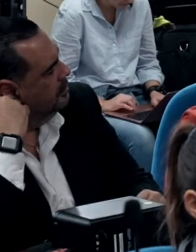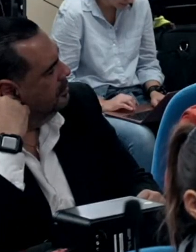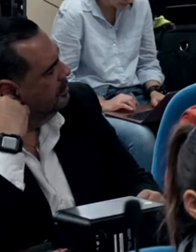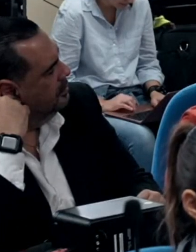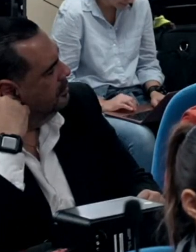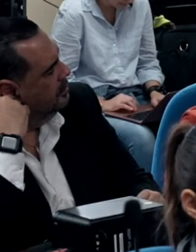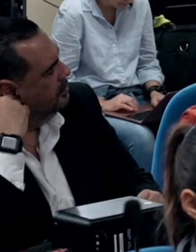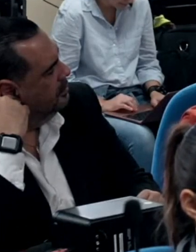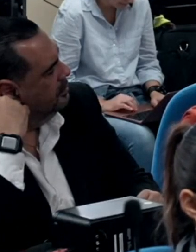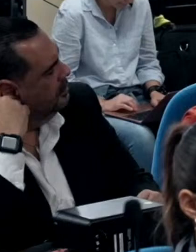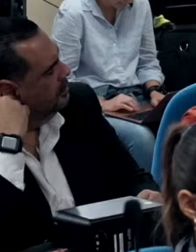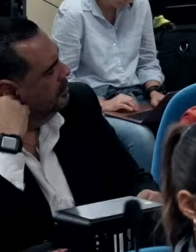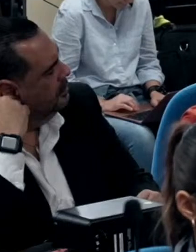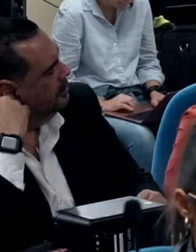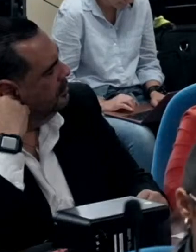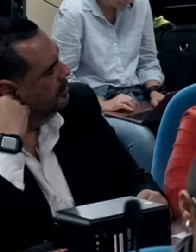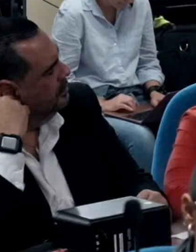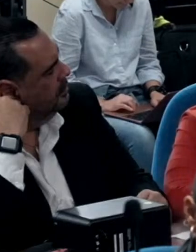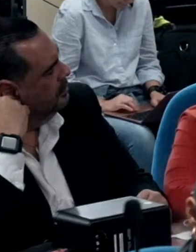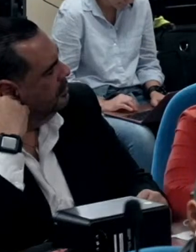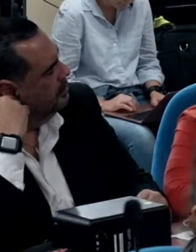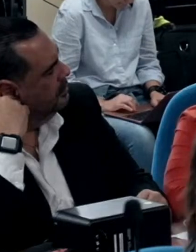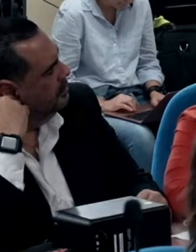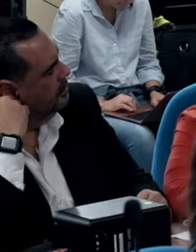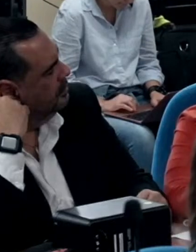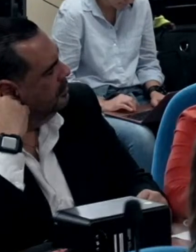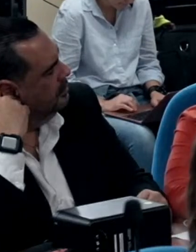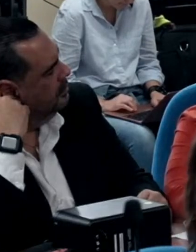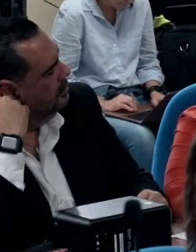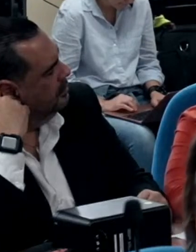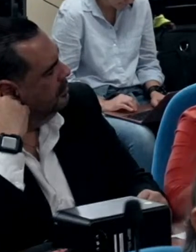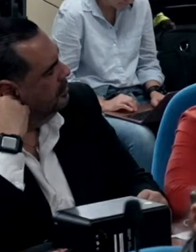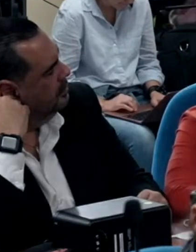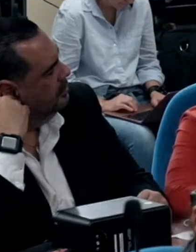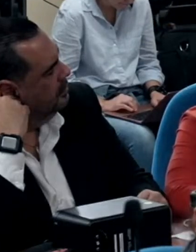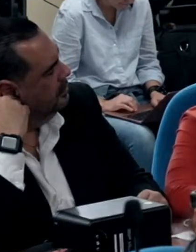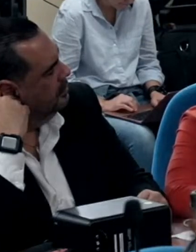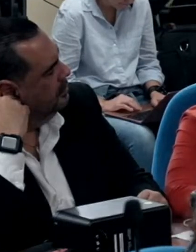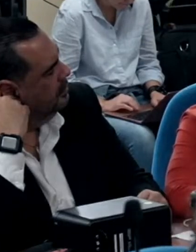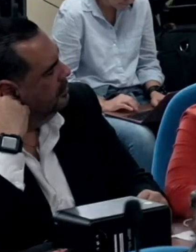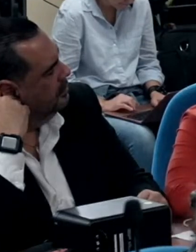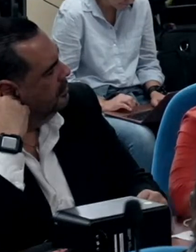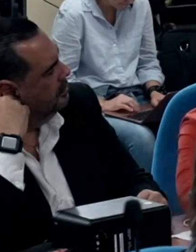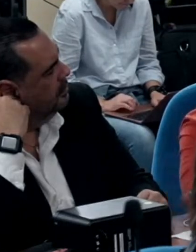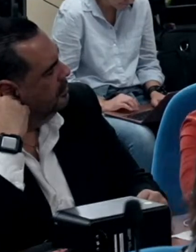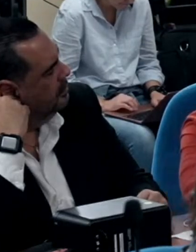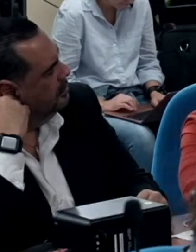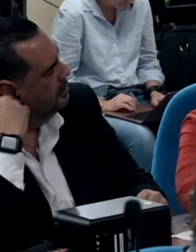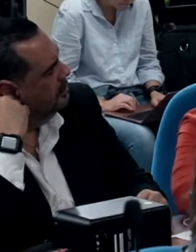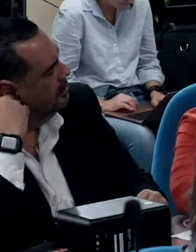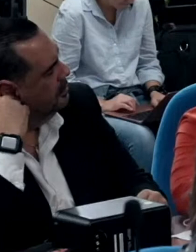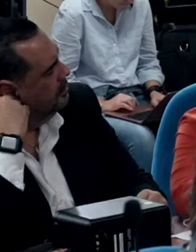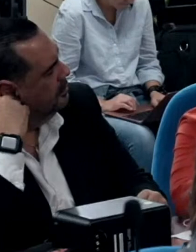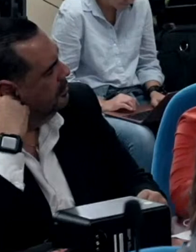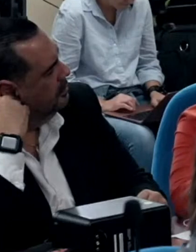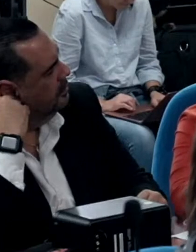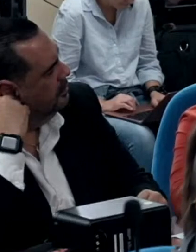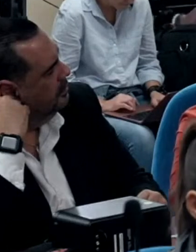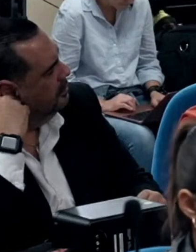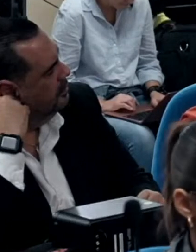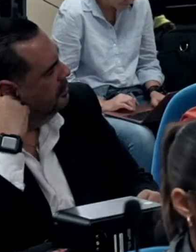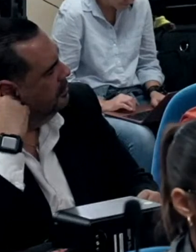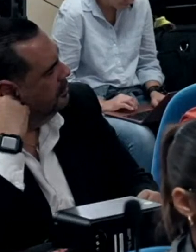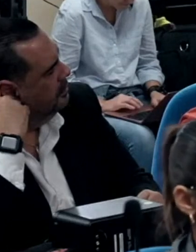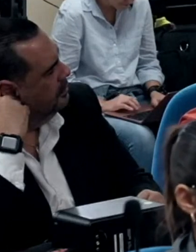cuándo. Yo no le voy a pedir una hora precisa, claro está, pero un poco de tranquilidad para la gente de que puedan saber, bueno, comenzamos con los hospitales,